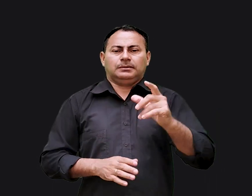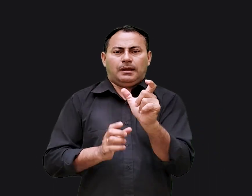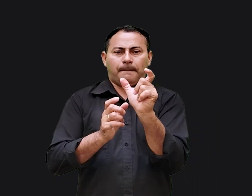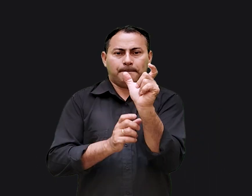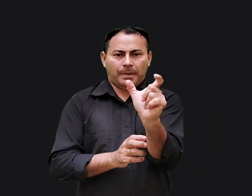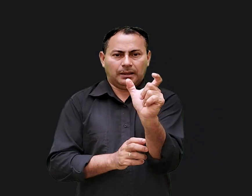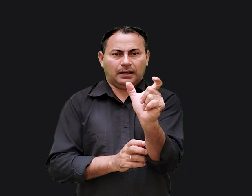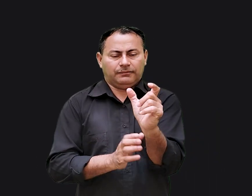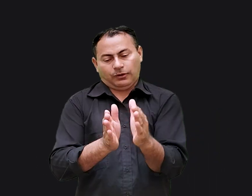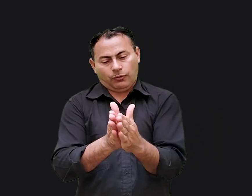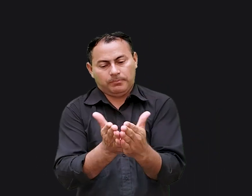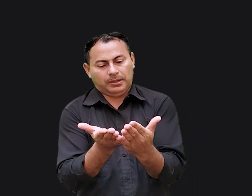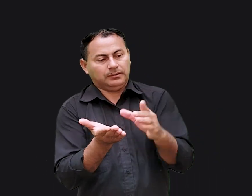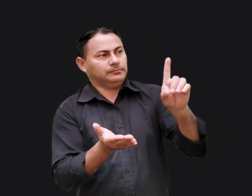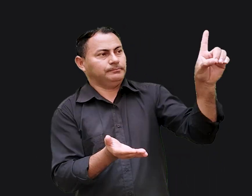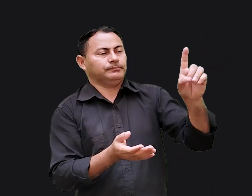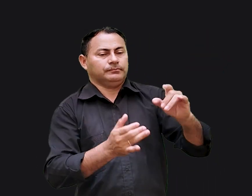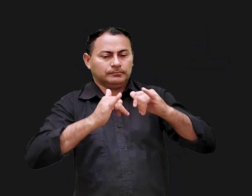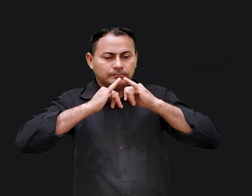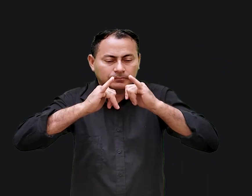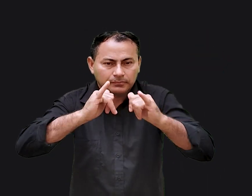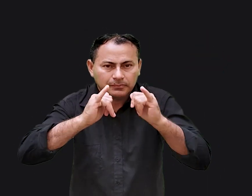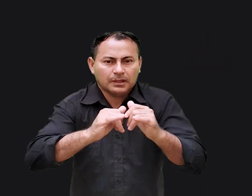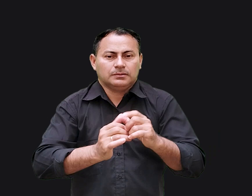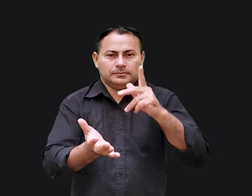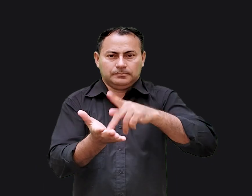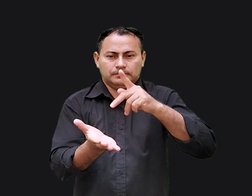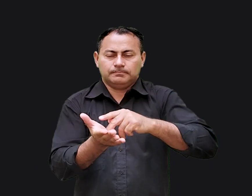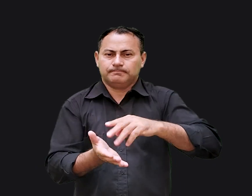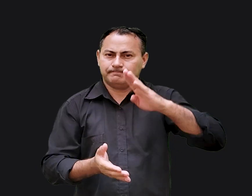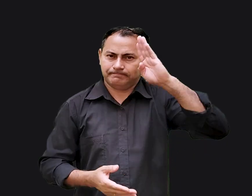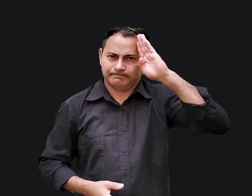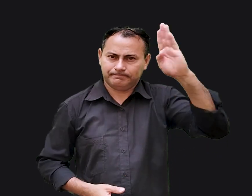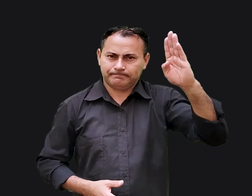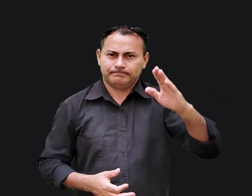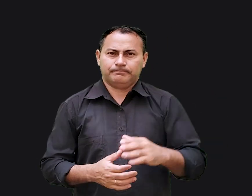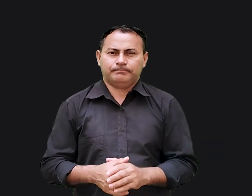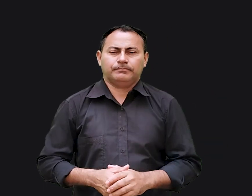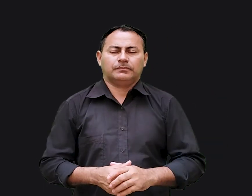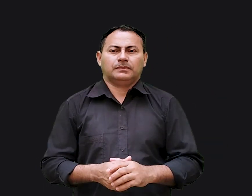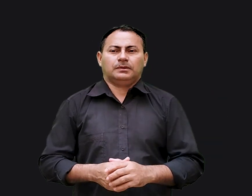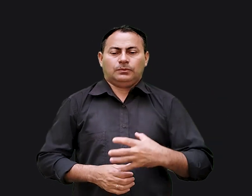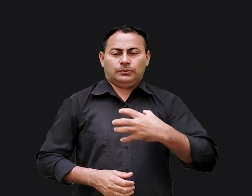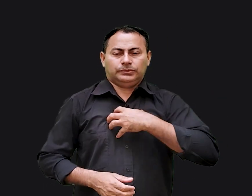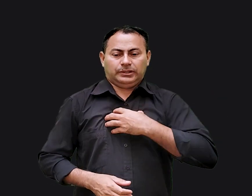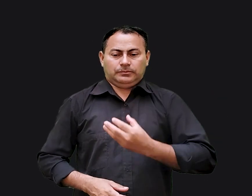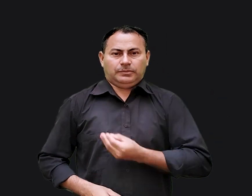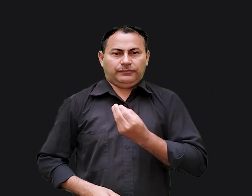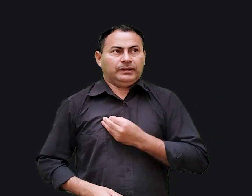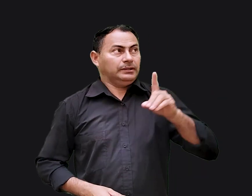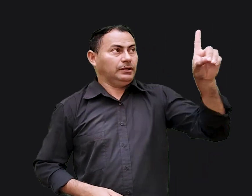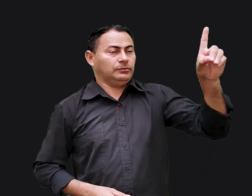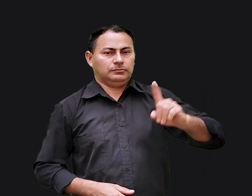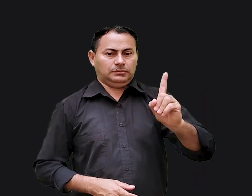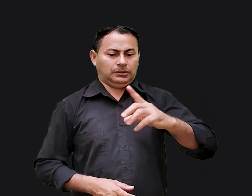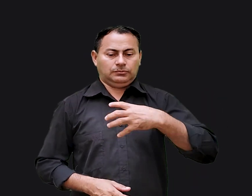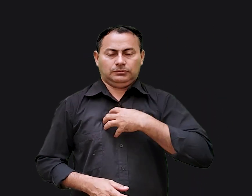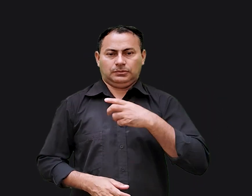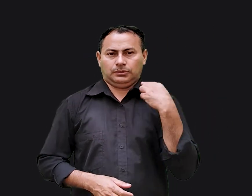da palavra de Deus. Ele pregou sobre essa verdade fundamental. O modo de agir de Deus não é o nosso.